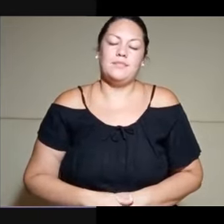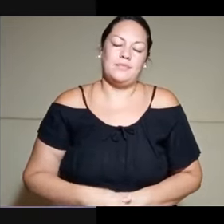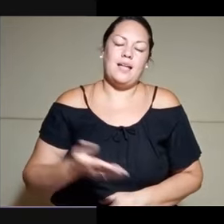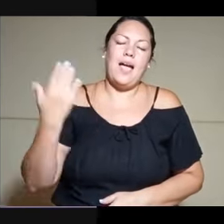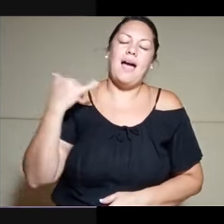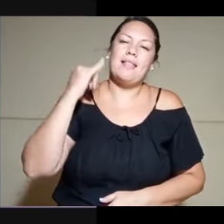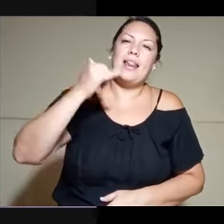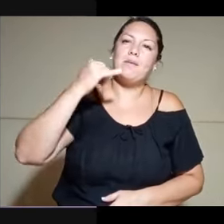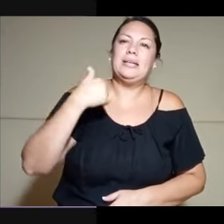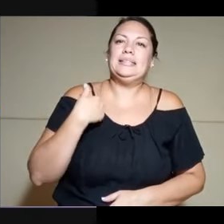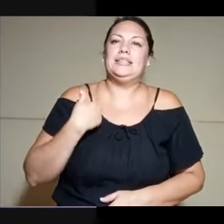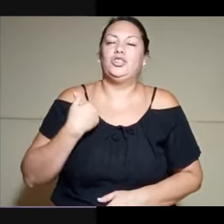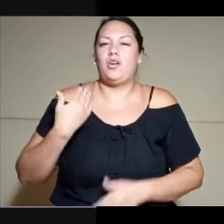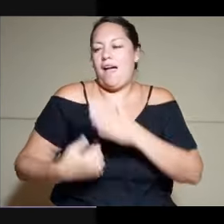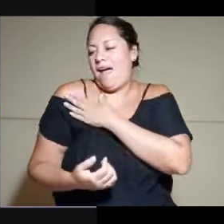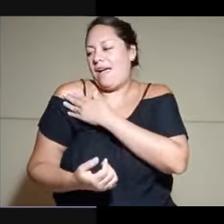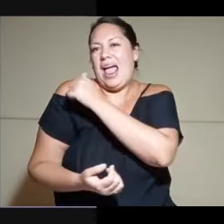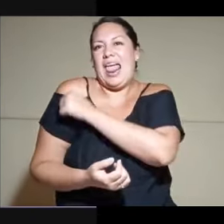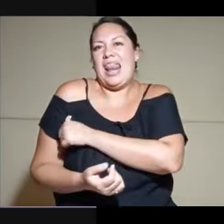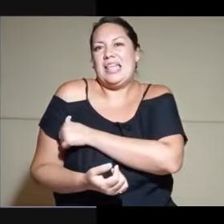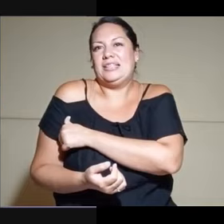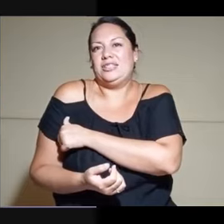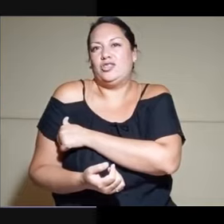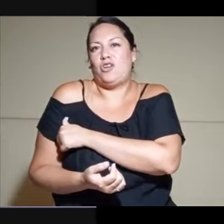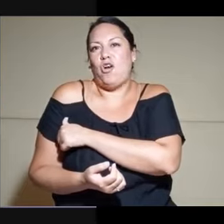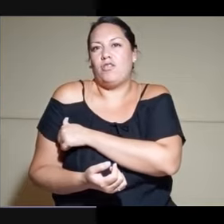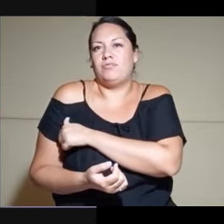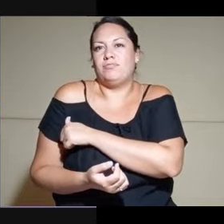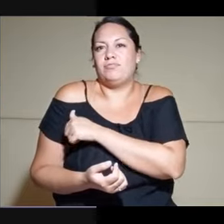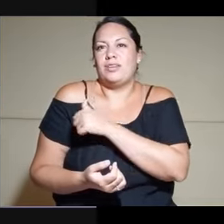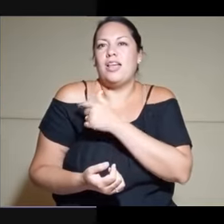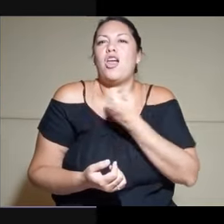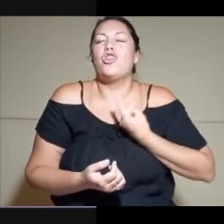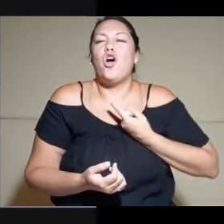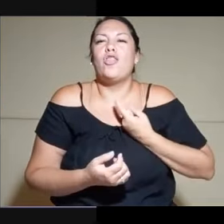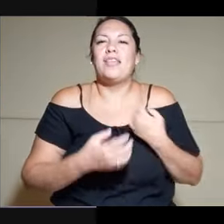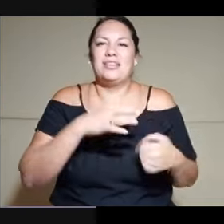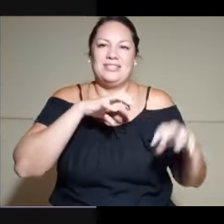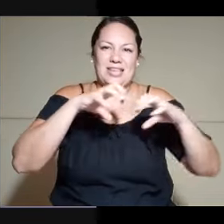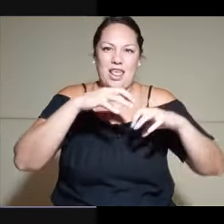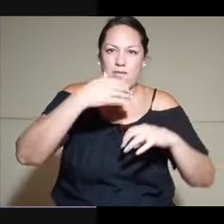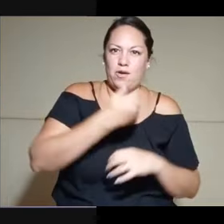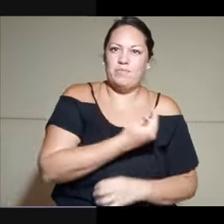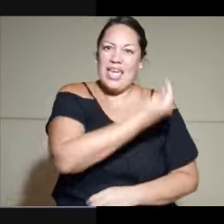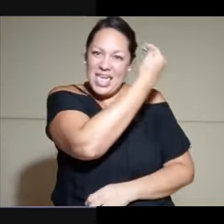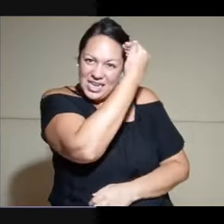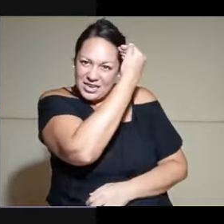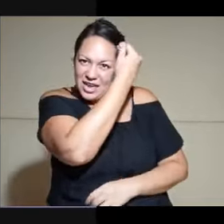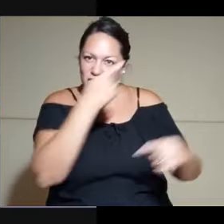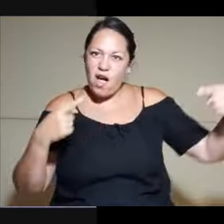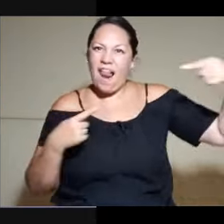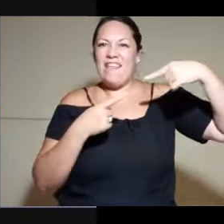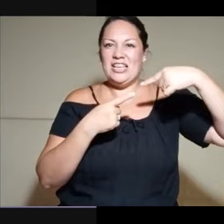la izquierda a la derecha. Que es lo que yo les explicaba, porque si yo tenía una lesión cerebral derecha, las manifestaciones van a